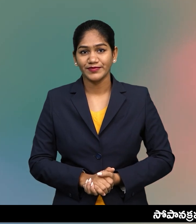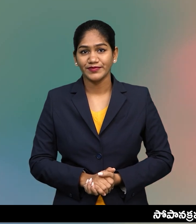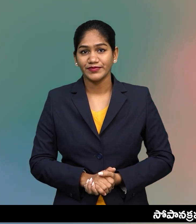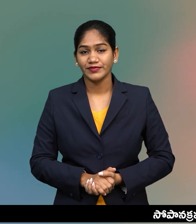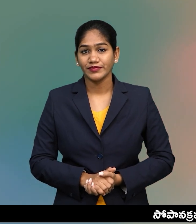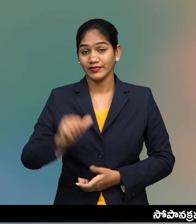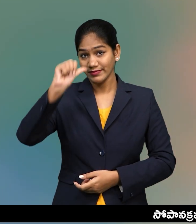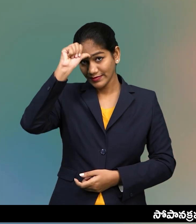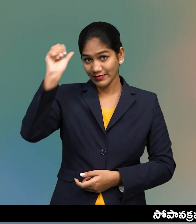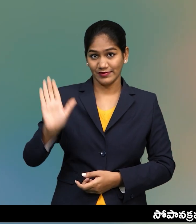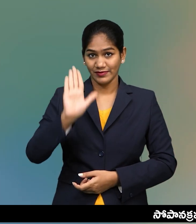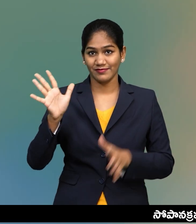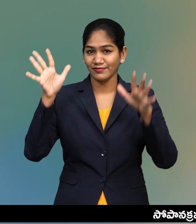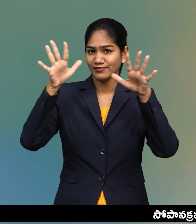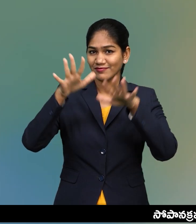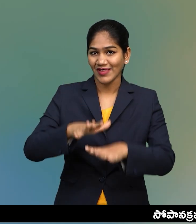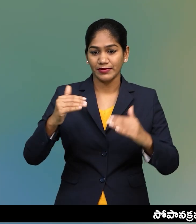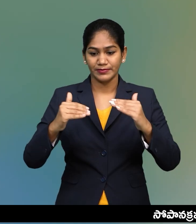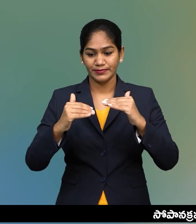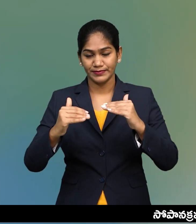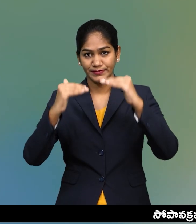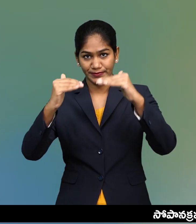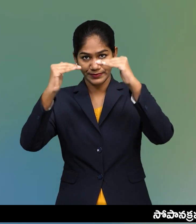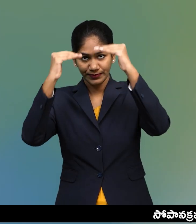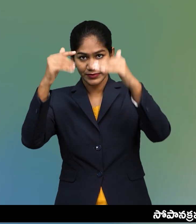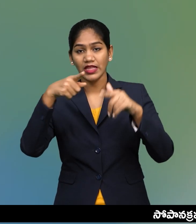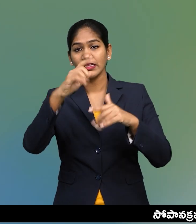సోపాన క్రమంలో భారతీయ స్థావరాలు,